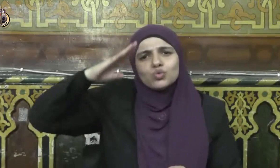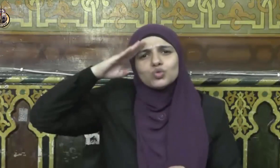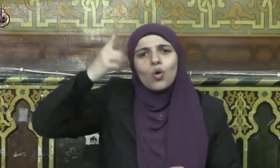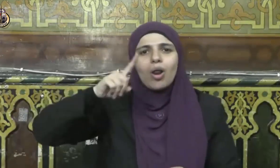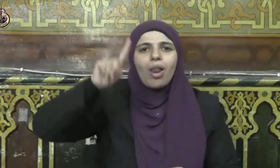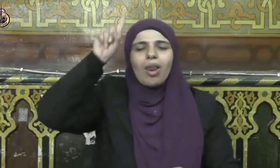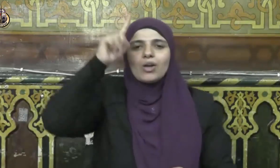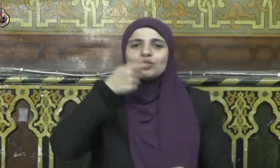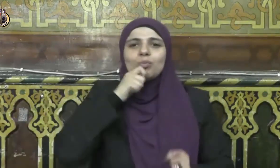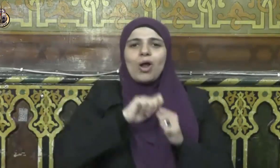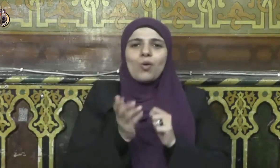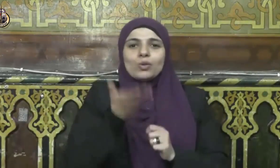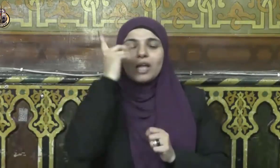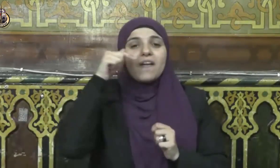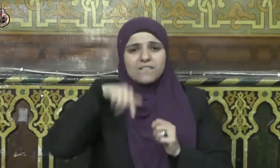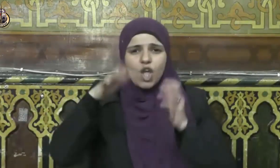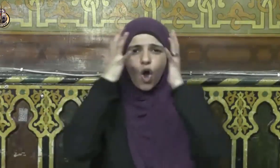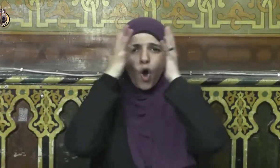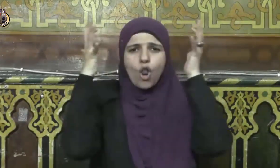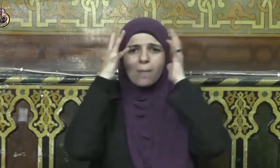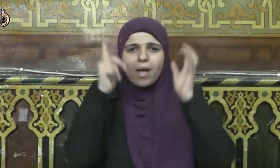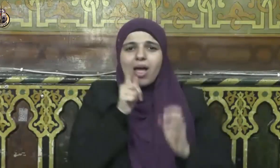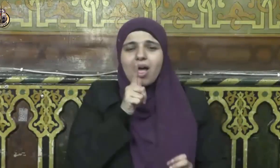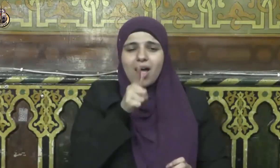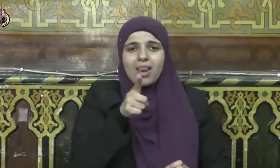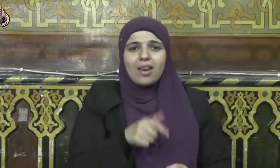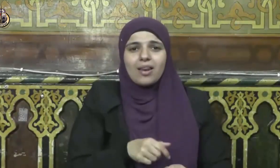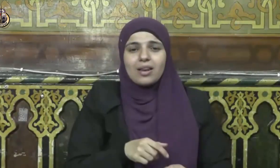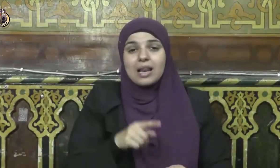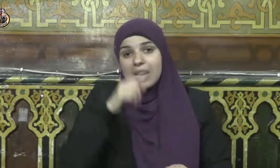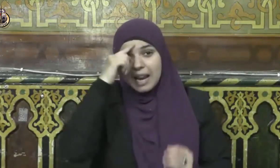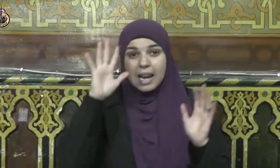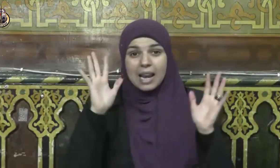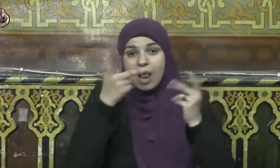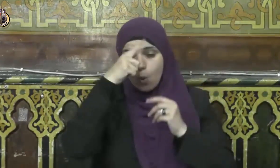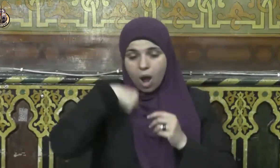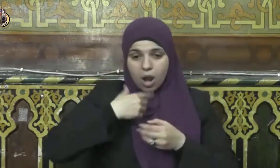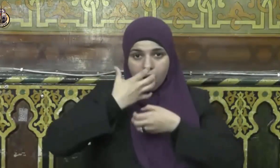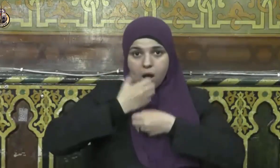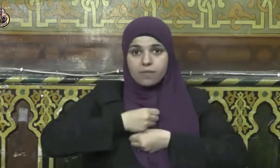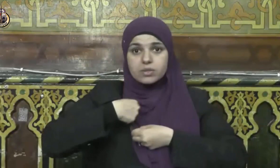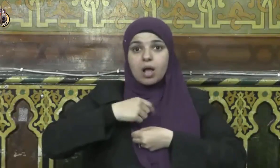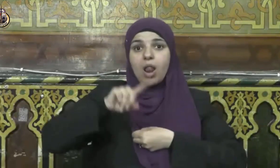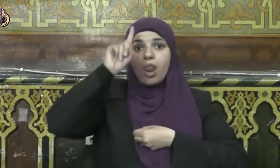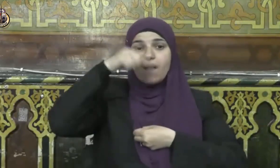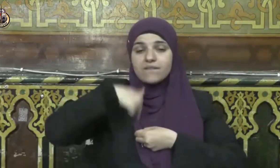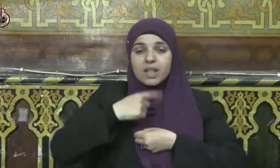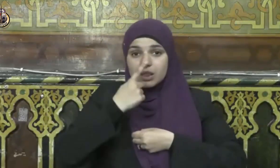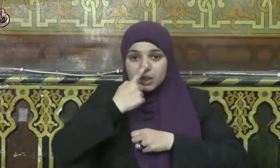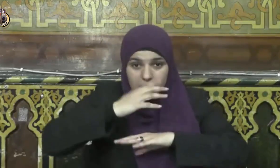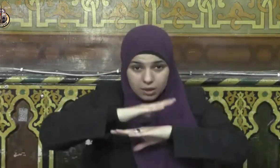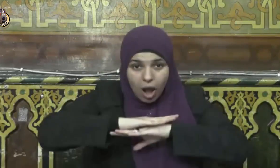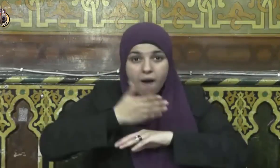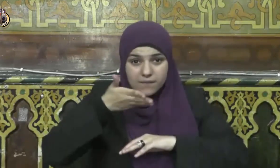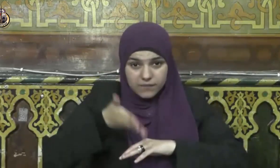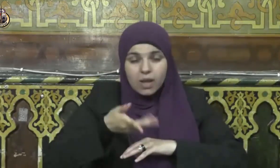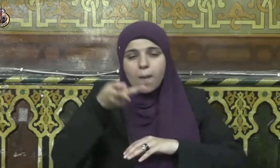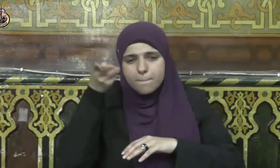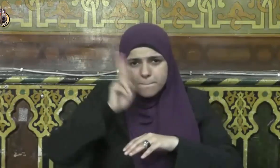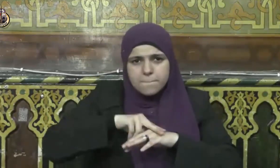تشكرون. وكان أحد العلماء يقول: إذا وفقني الله إلى طاعة ثم